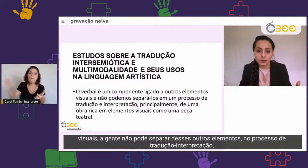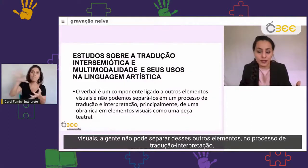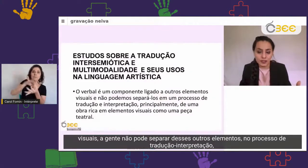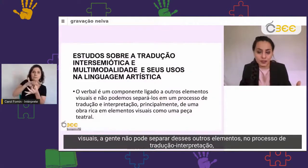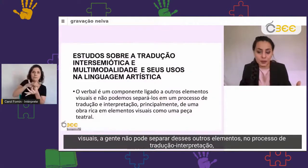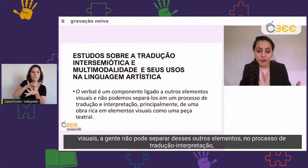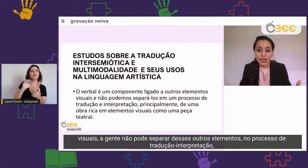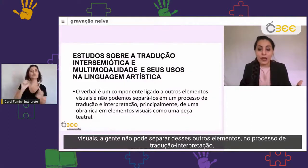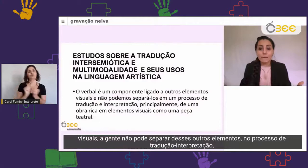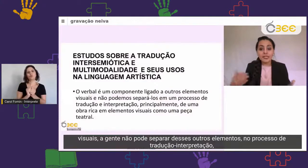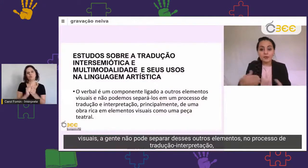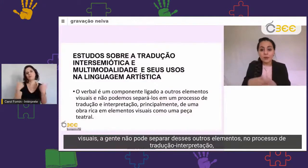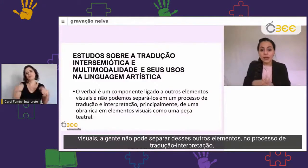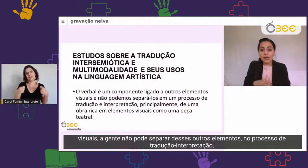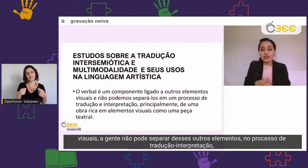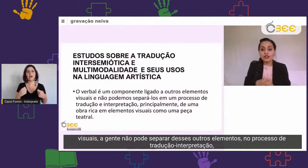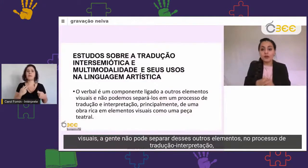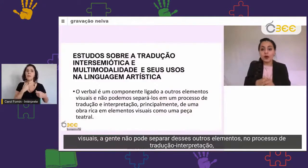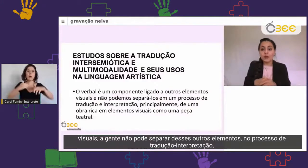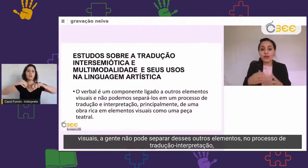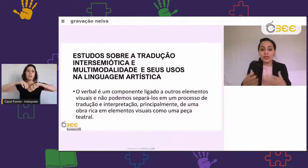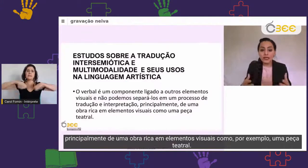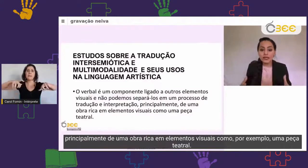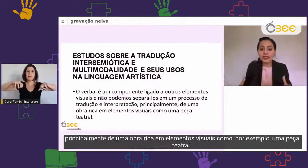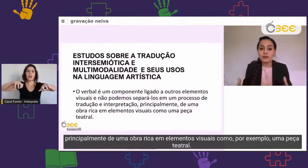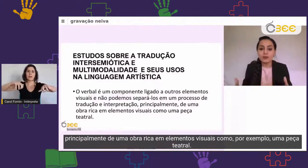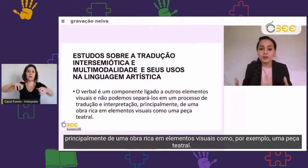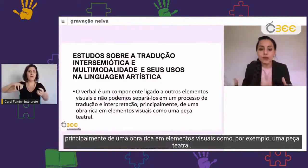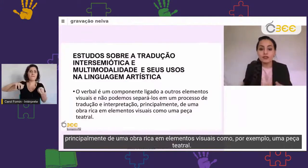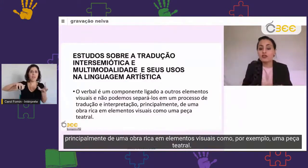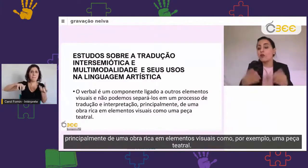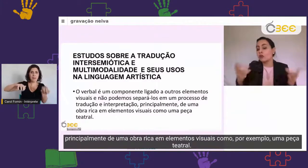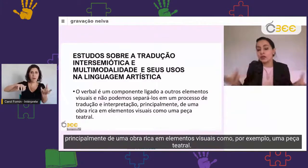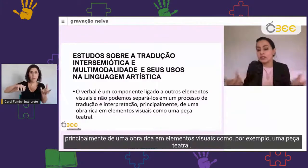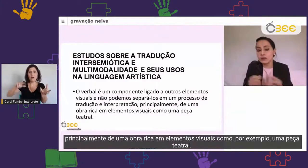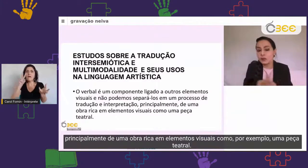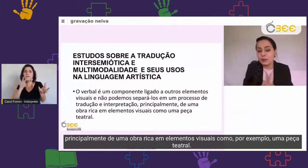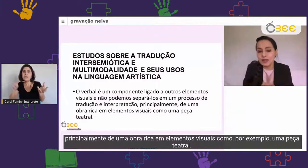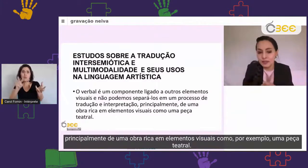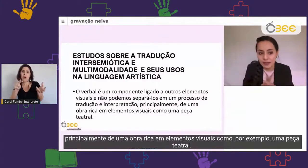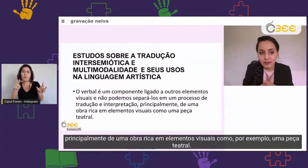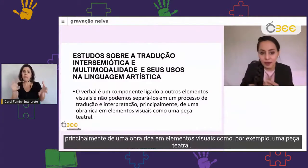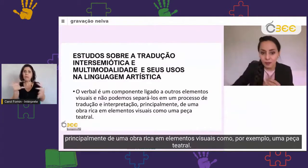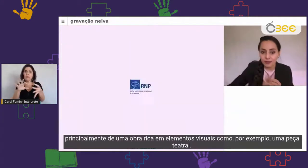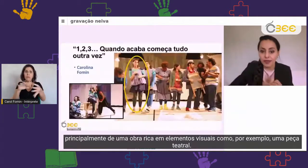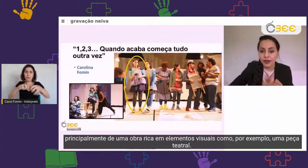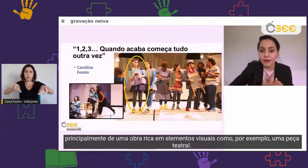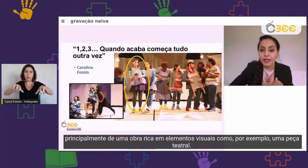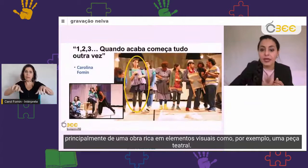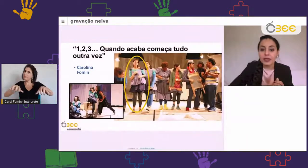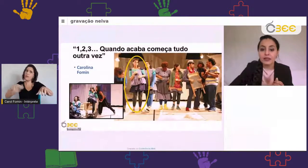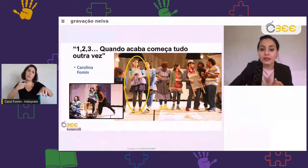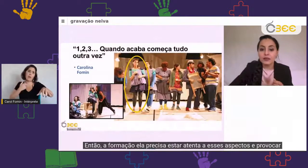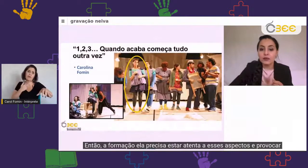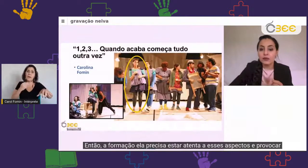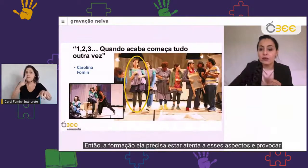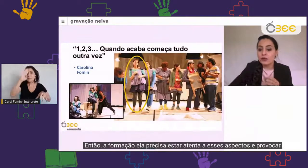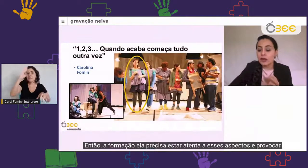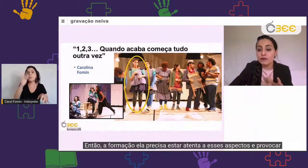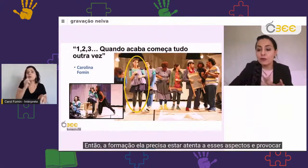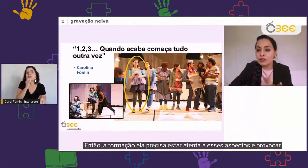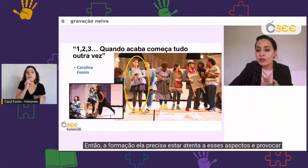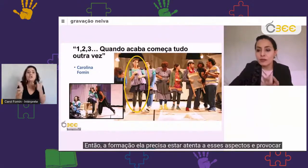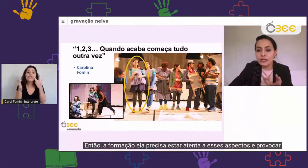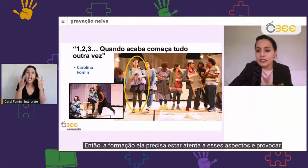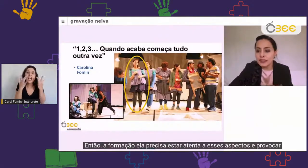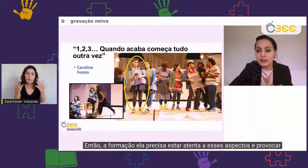processo de tradução e interpretação. Principalmente de uma obra rica em elementos visuais, como, por exemplo, uma peça teatral, tá?